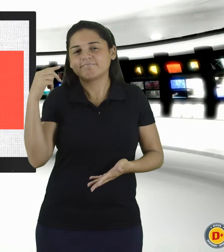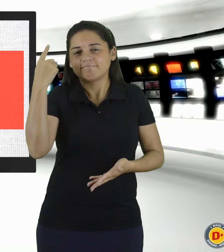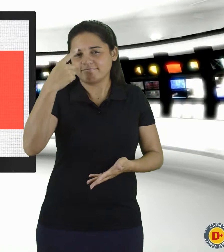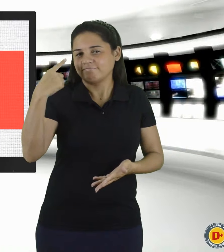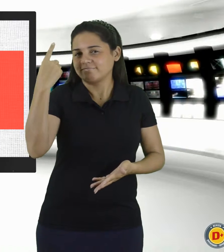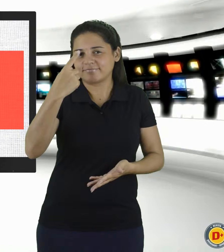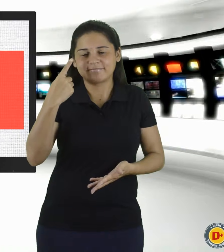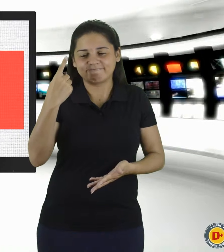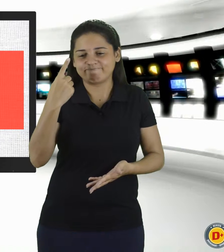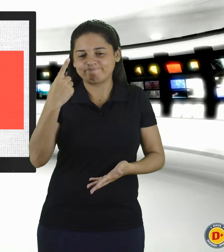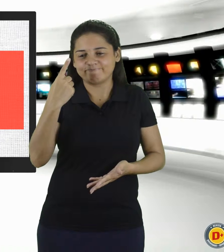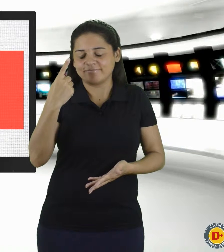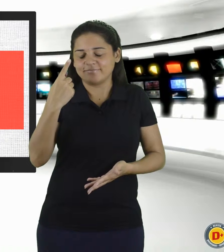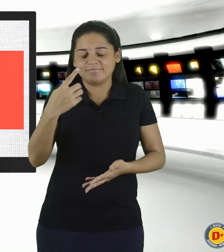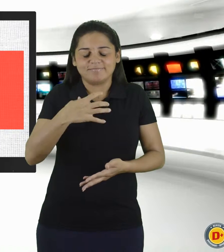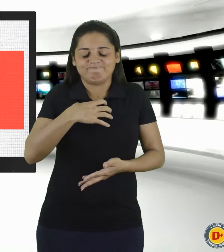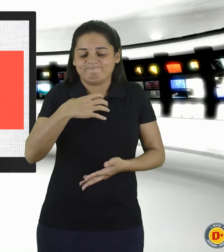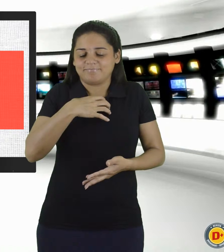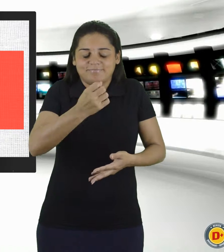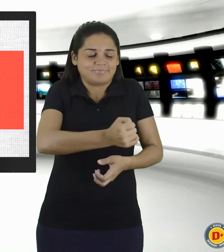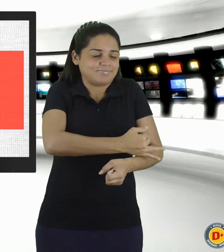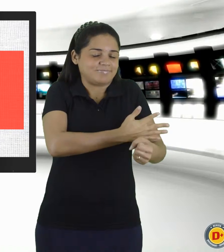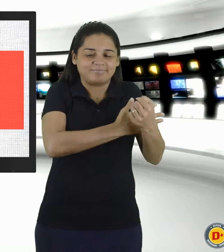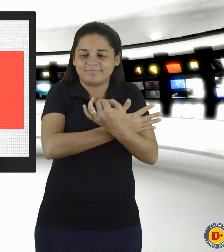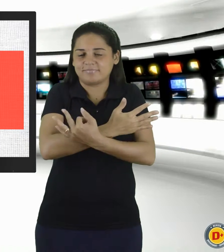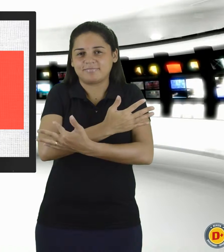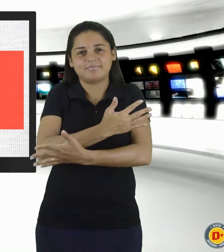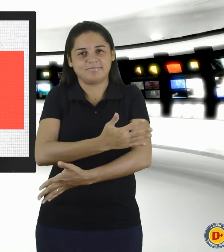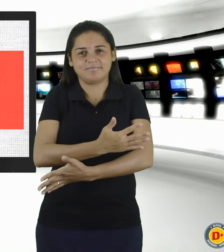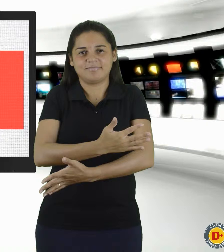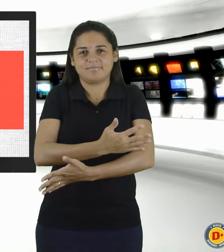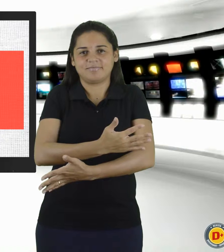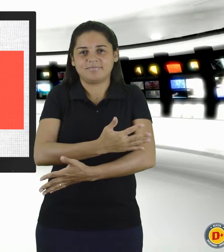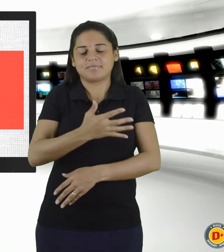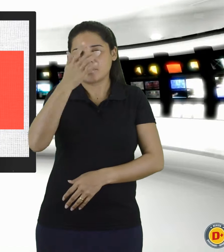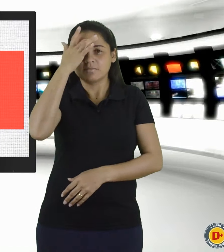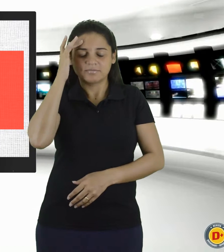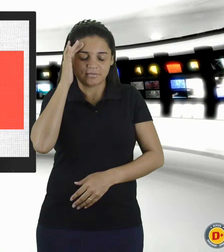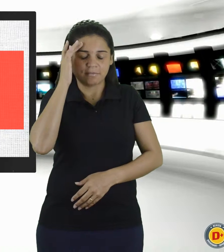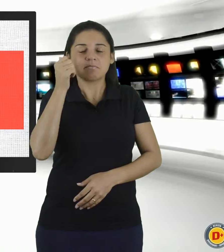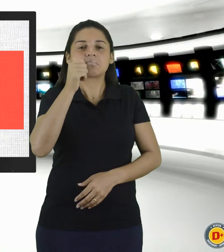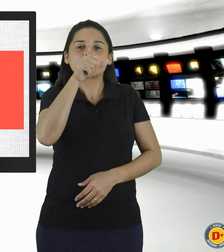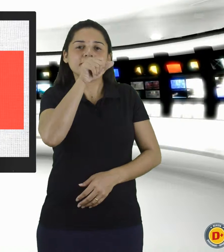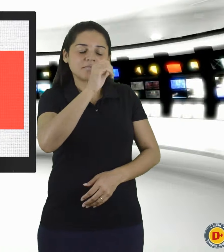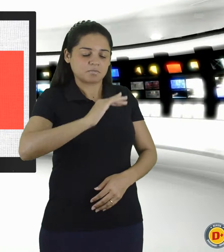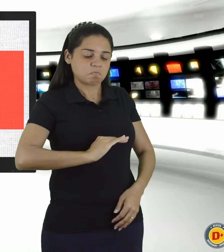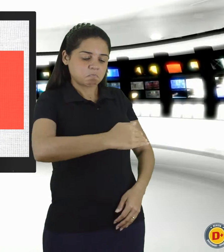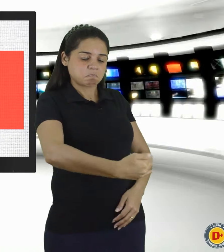fato que trouxe como consequência a surdez, foi hostilizada por isso na escola, mas deu a volta por cima. Ao contrário de muita gente